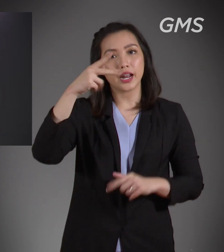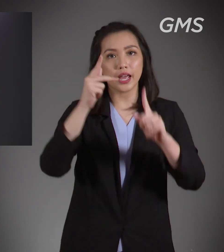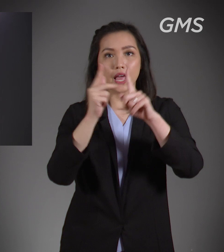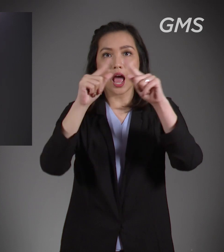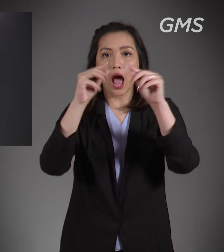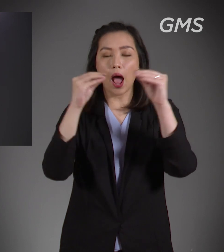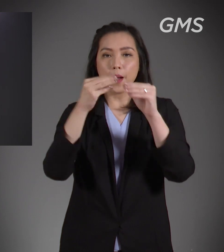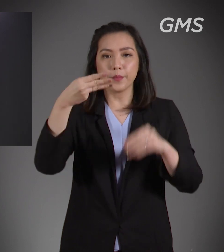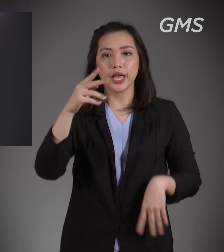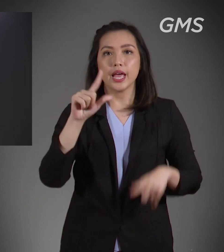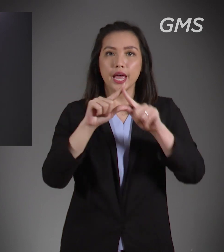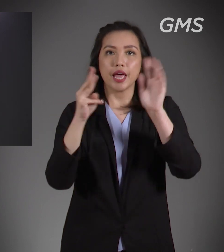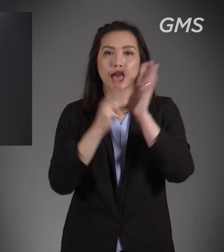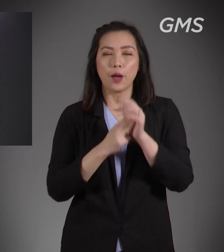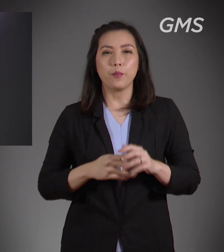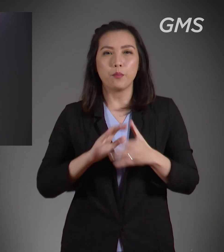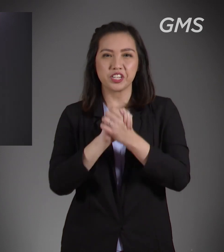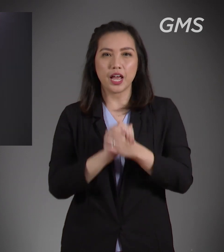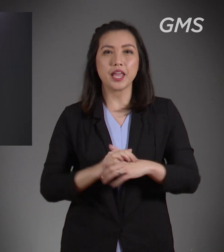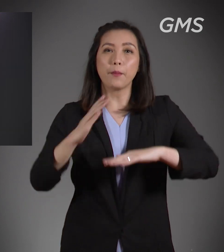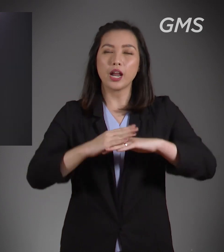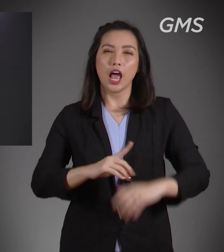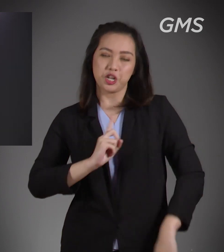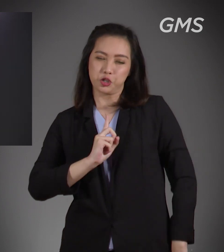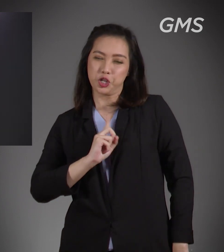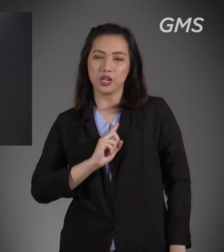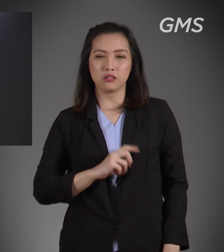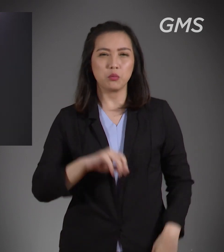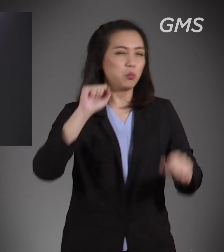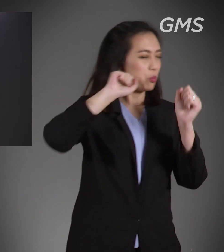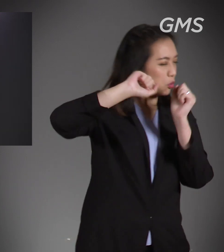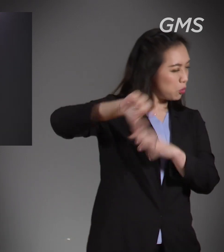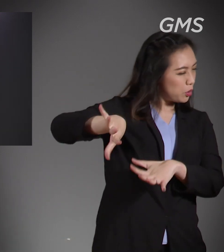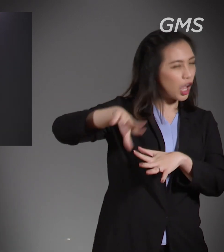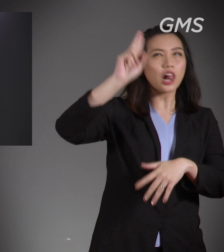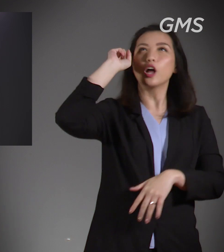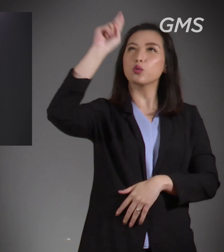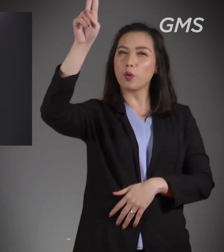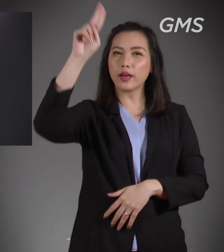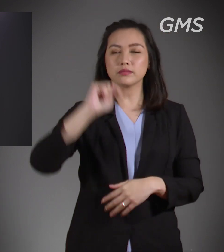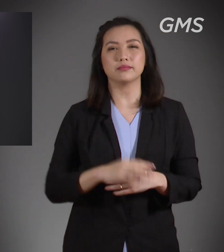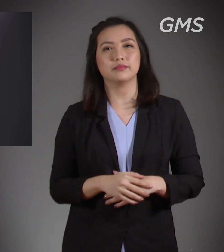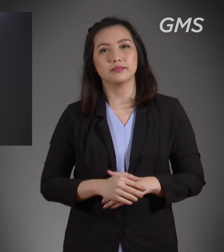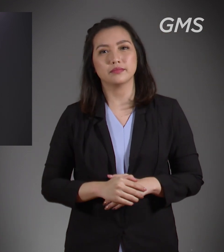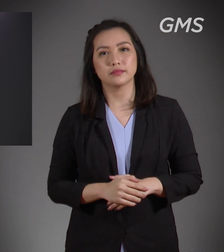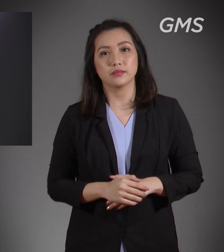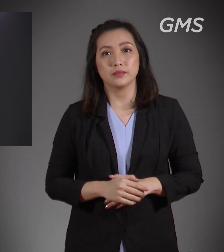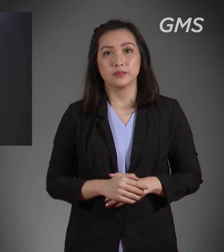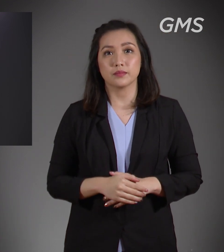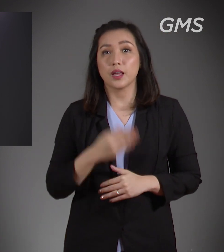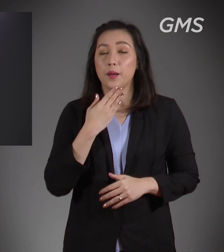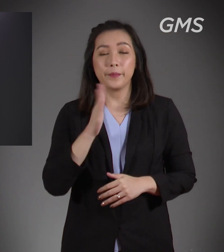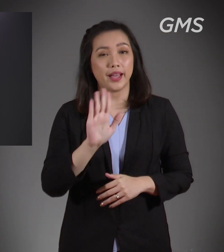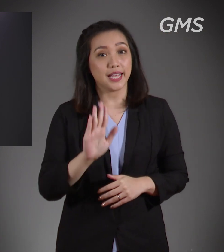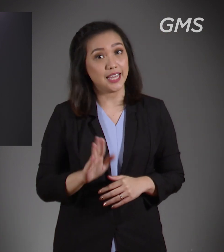Tuhannya ditinggalkan. Kehilangan kasih mula-mula. Bahaya, hati-hati saudara. Biasanya orang itu kalau